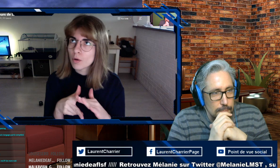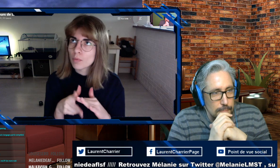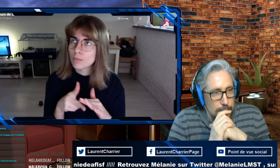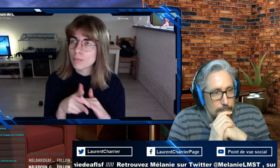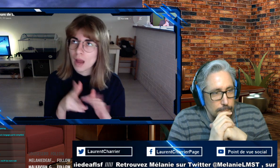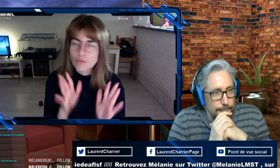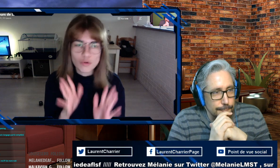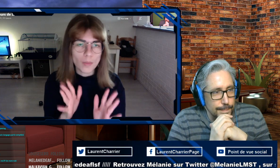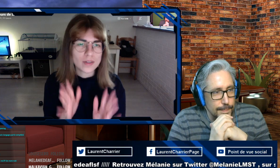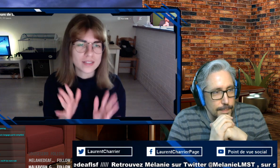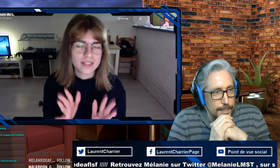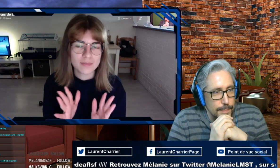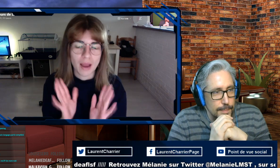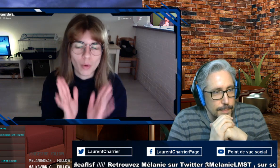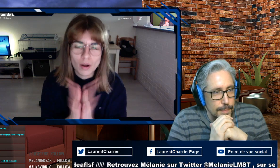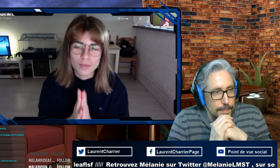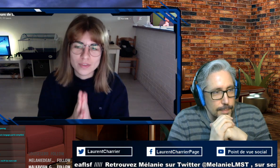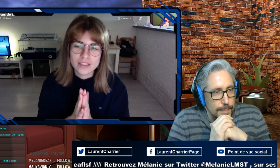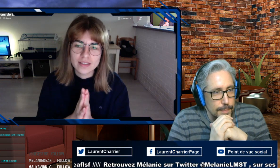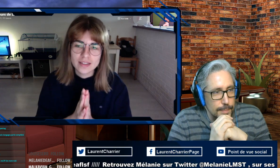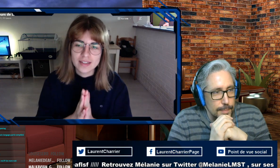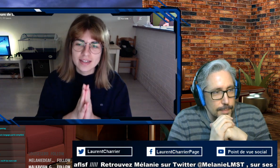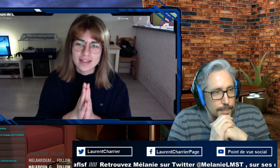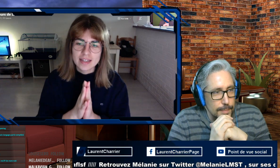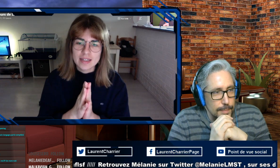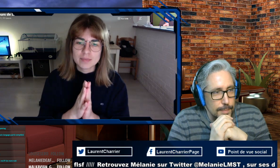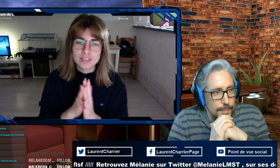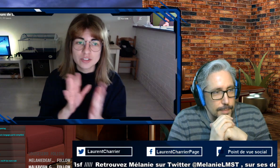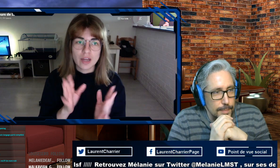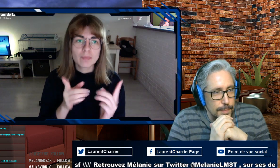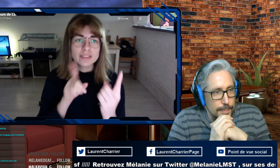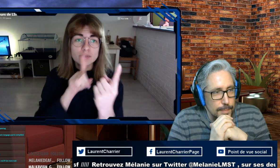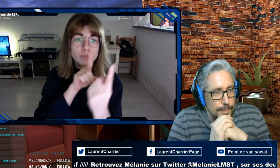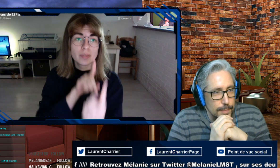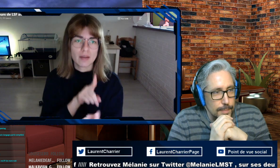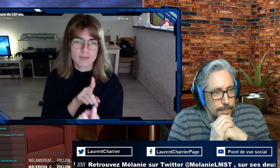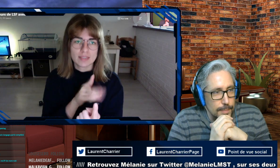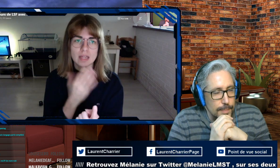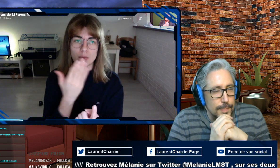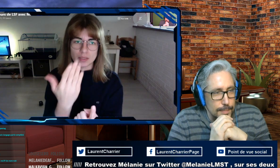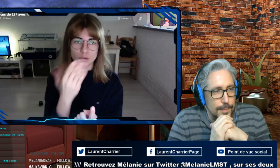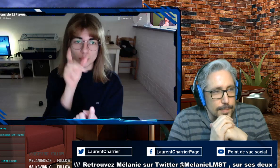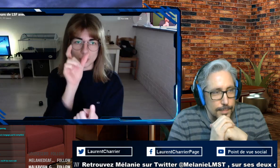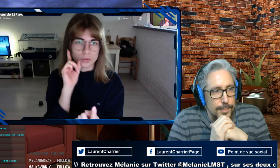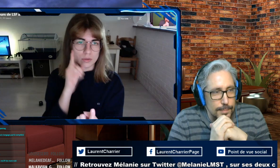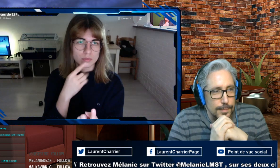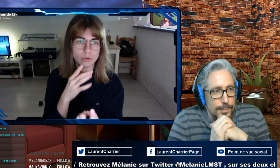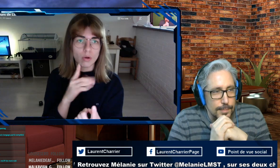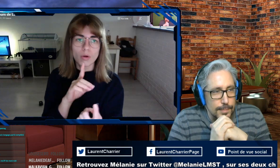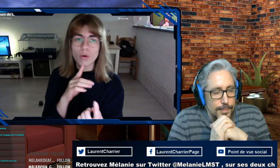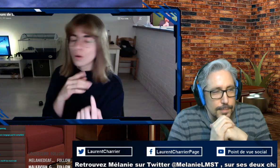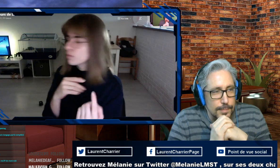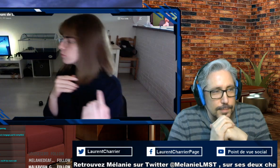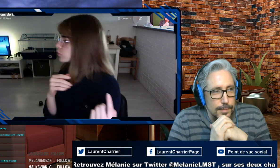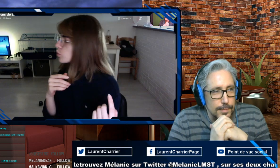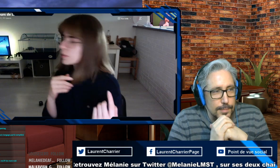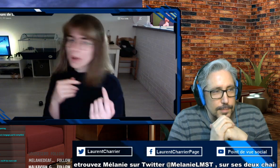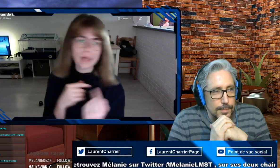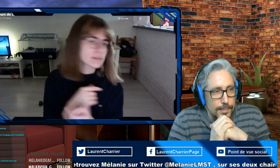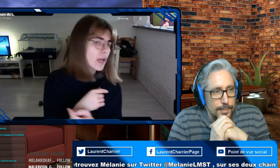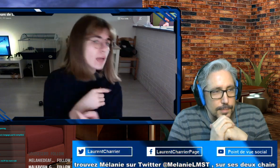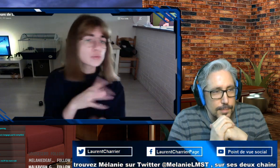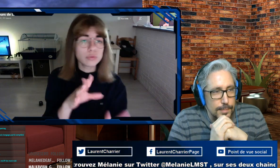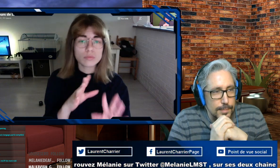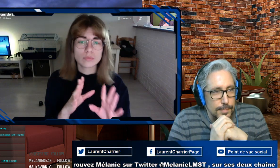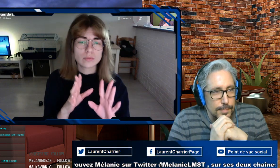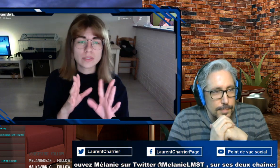je ne sais pas où commencer, par quoi commencer, mais déjà, mettez-vous bien face à la personne. Tournez pas